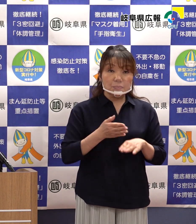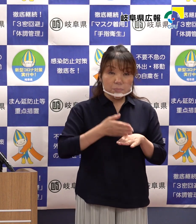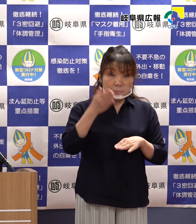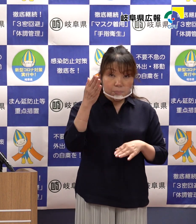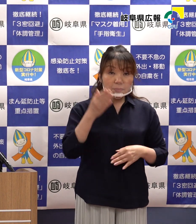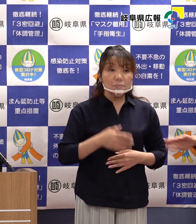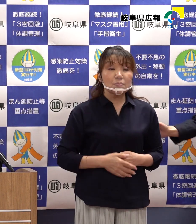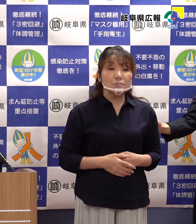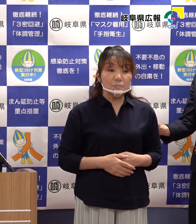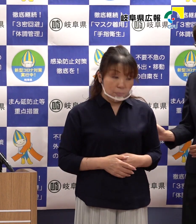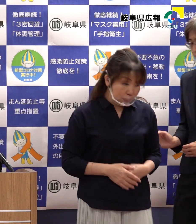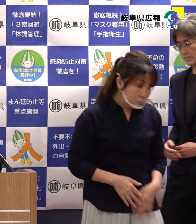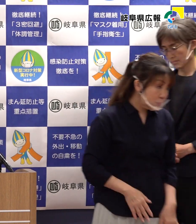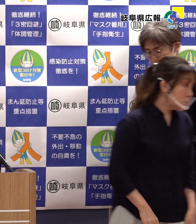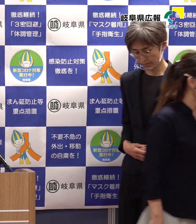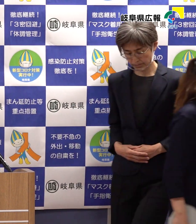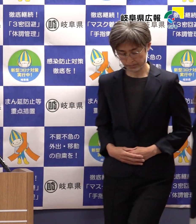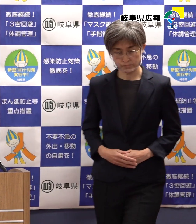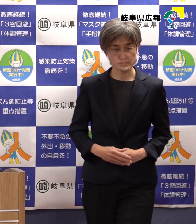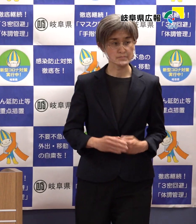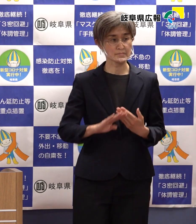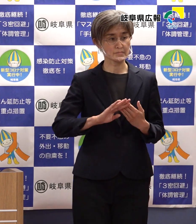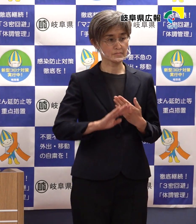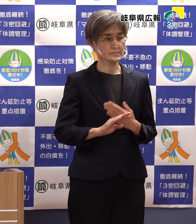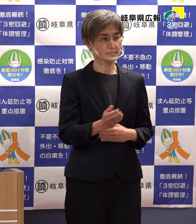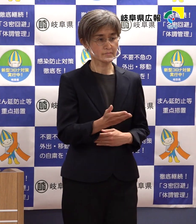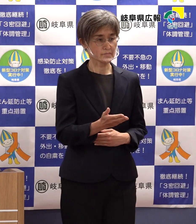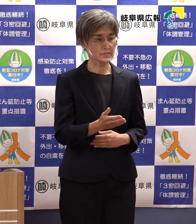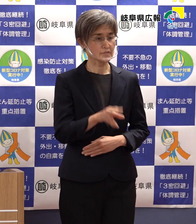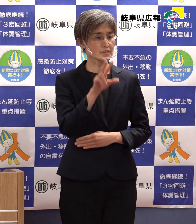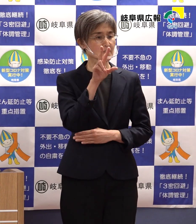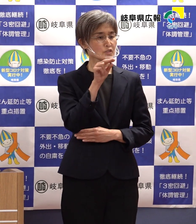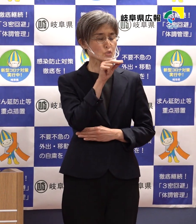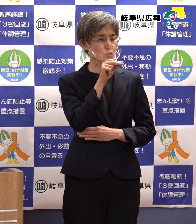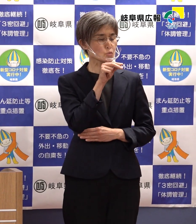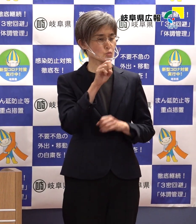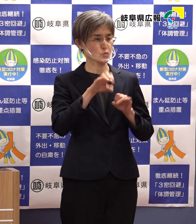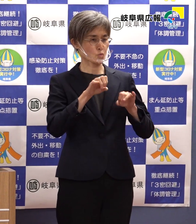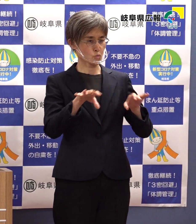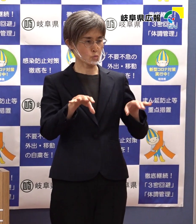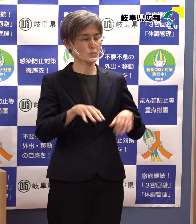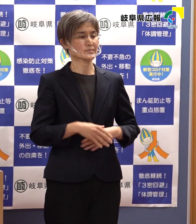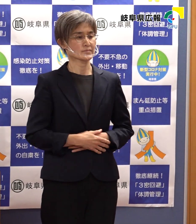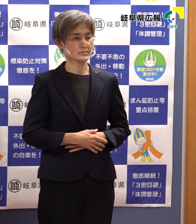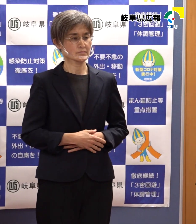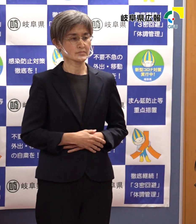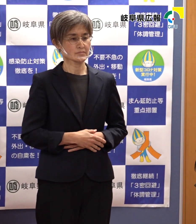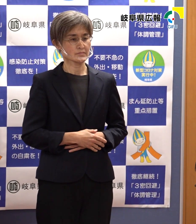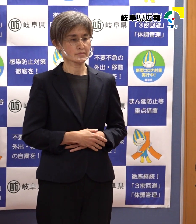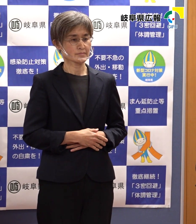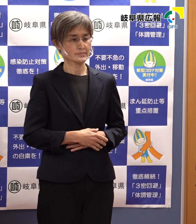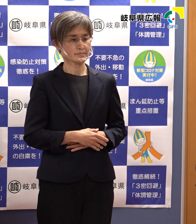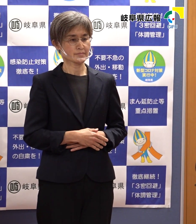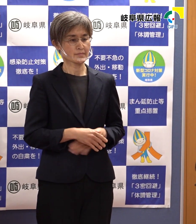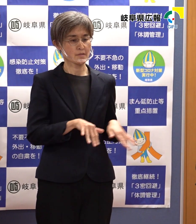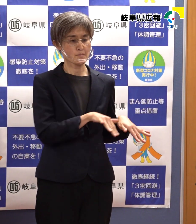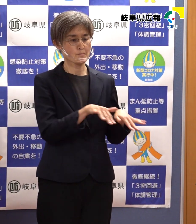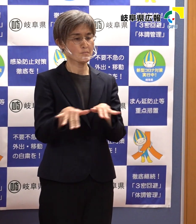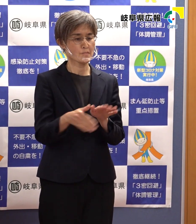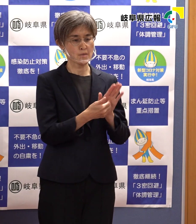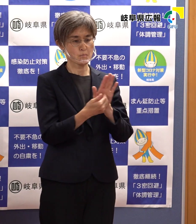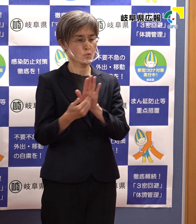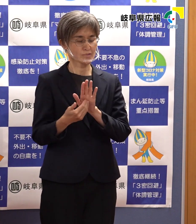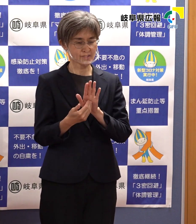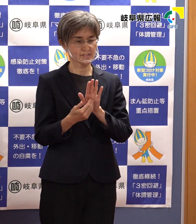。 その他よろしいでしょうか。リポートの国です。まん延防止措置によって、命令